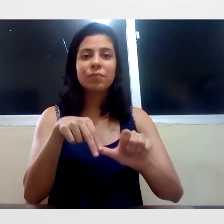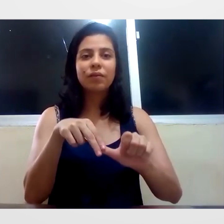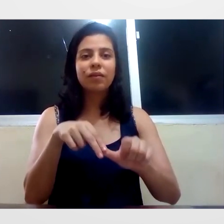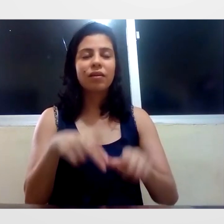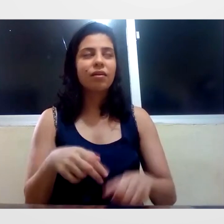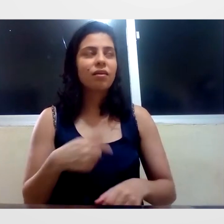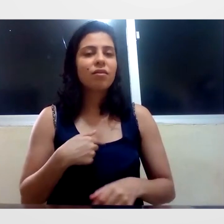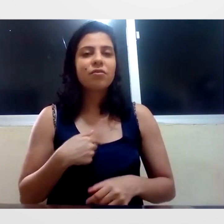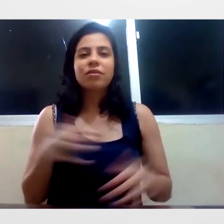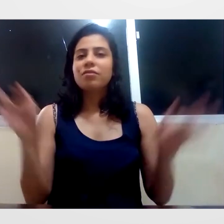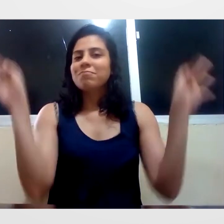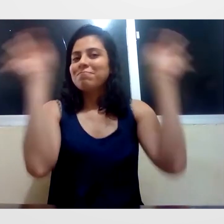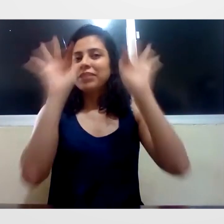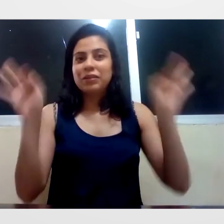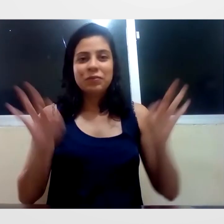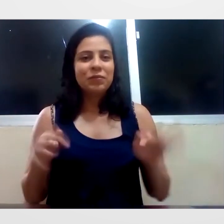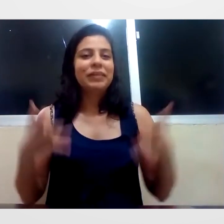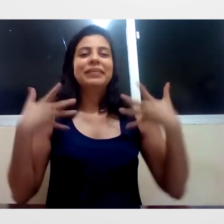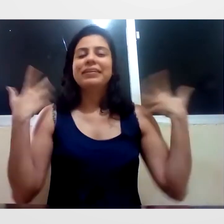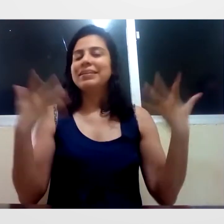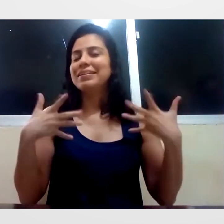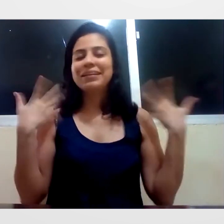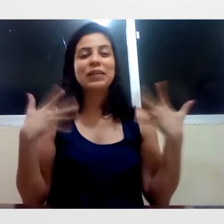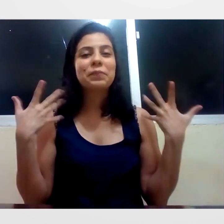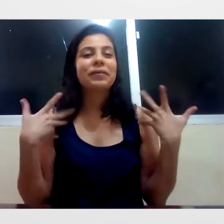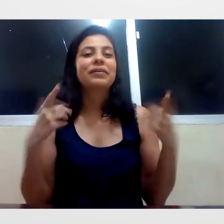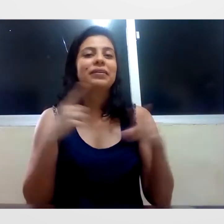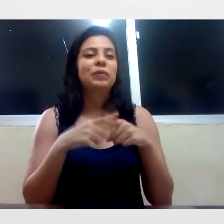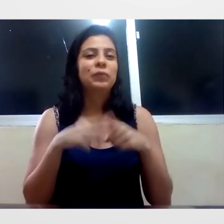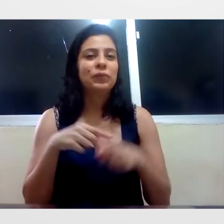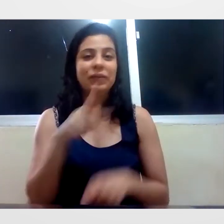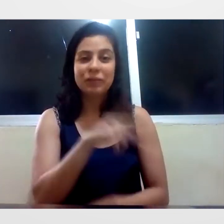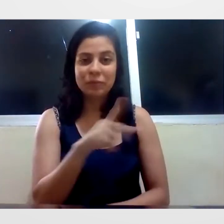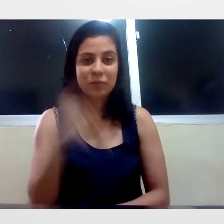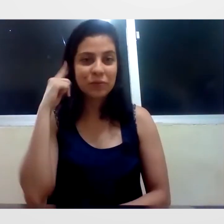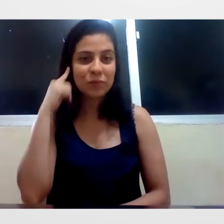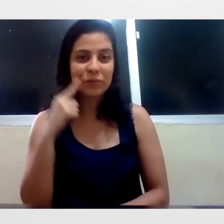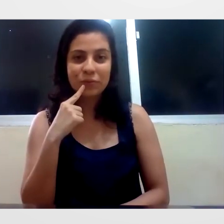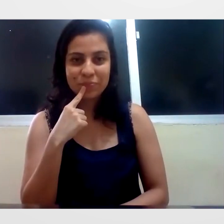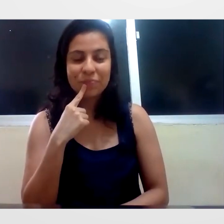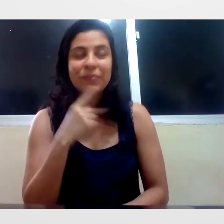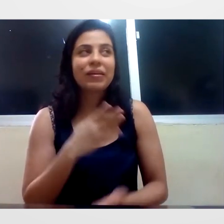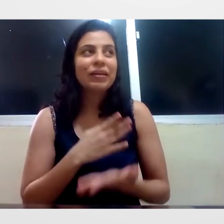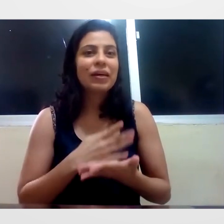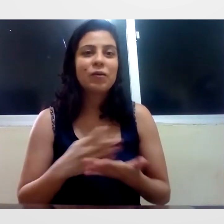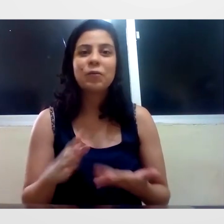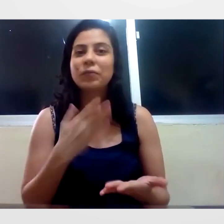assim, no começo eu fiquei muito feliz, né? Porque o meu professor era surdo e eu comecei a